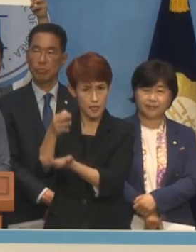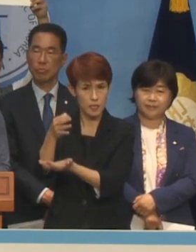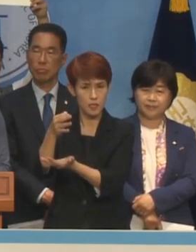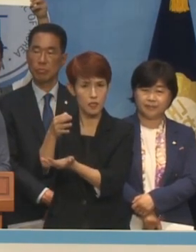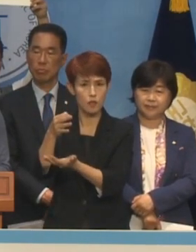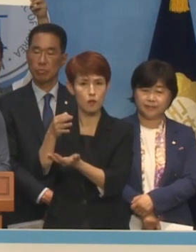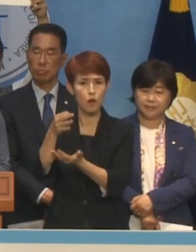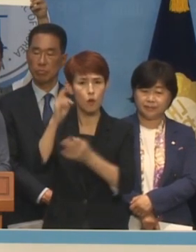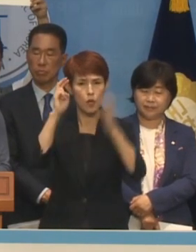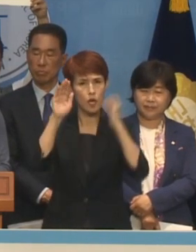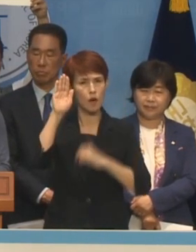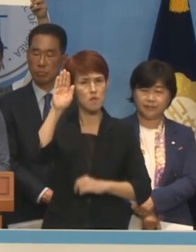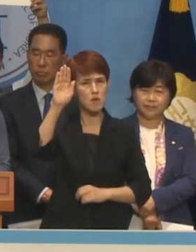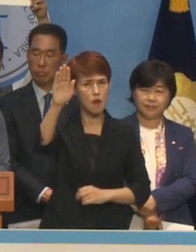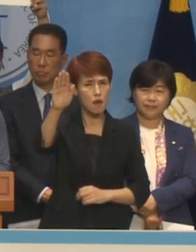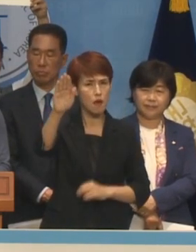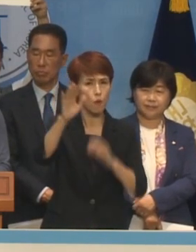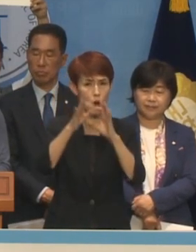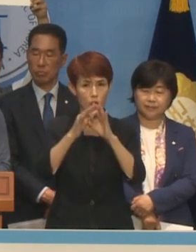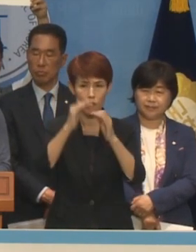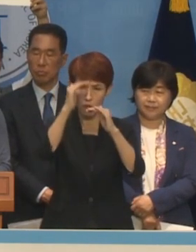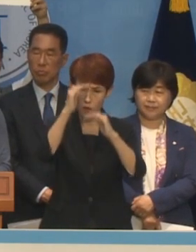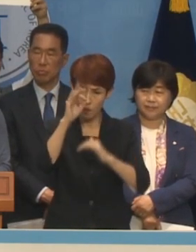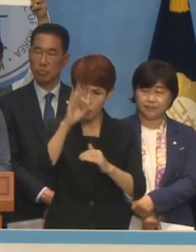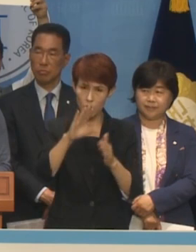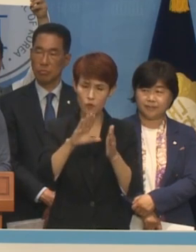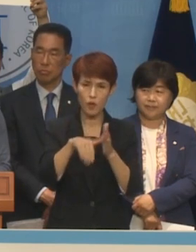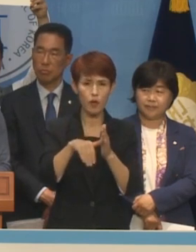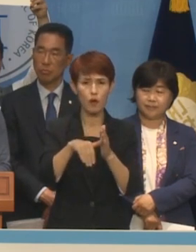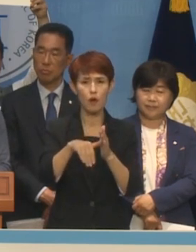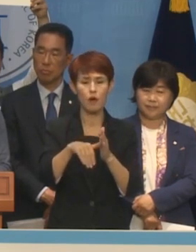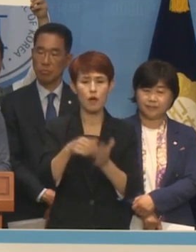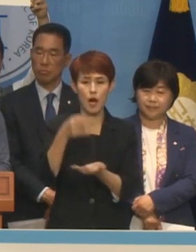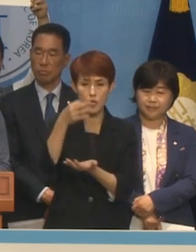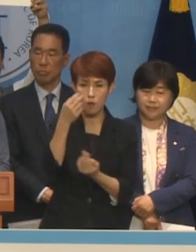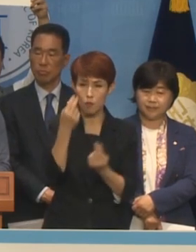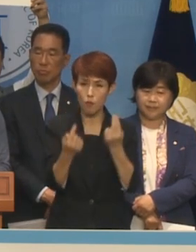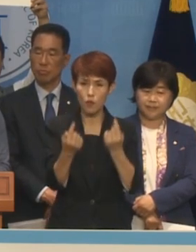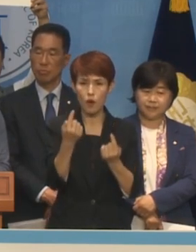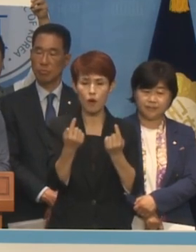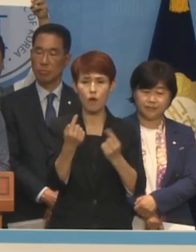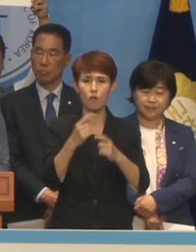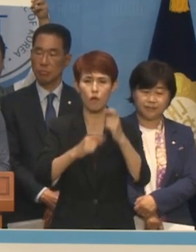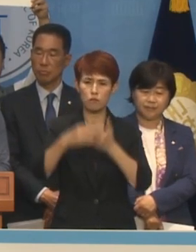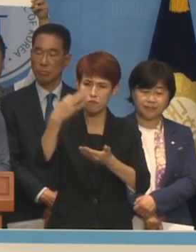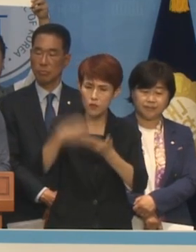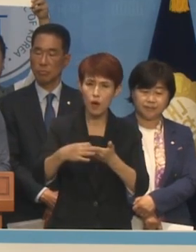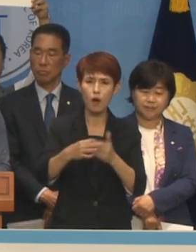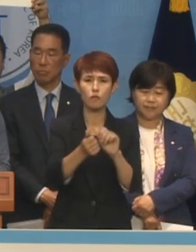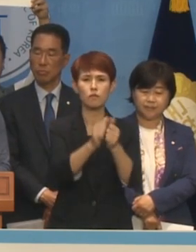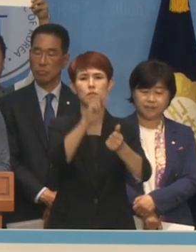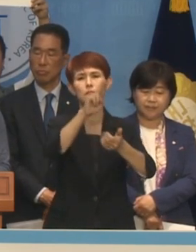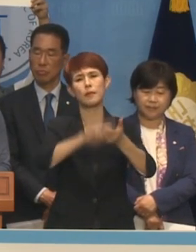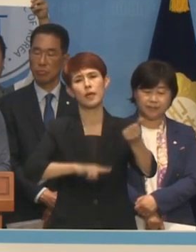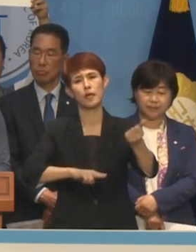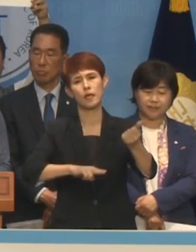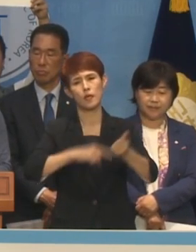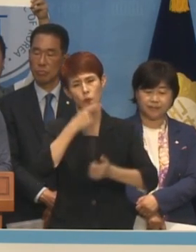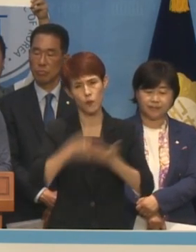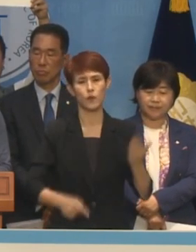기업의 미래 이익 기대 가치 등을 비추어 볼 때 순자산 가치보다 현저히 낮은 가격에 매각하게 되는